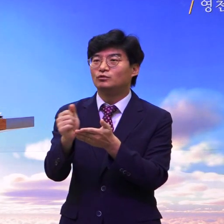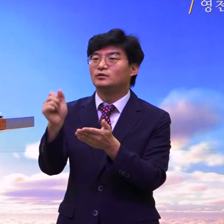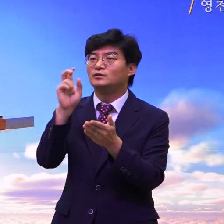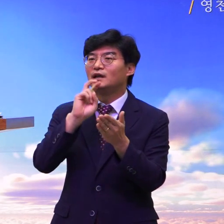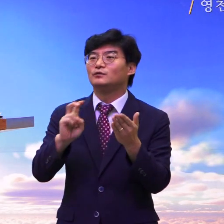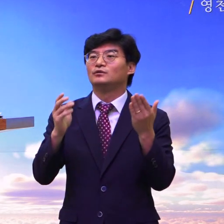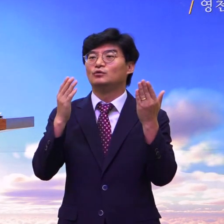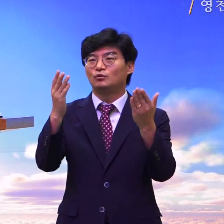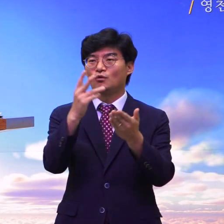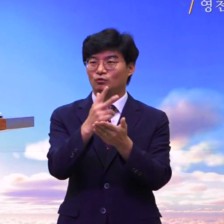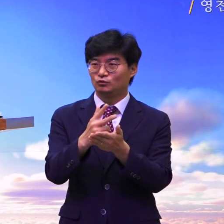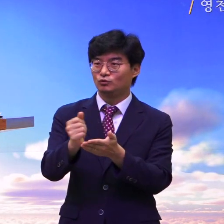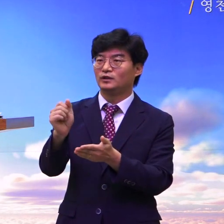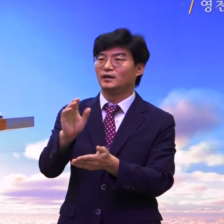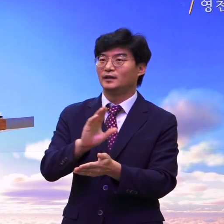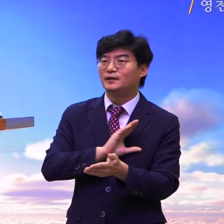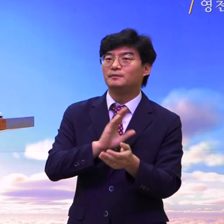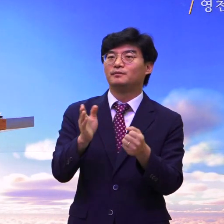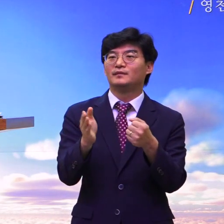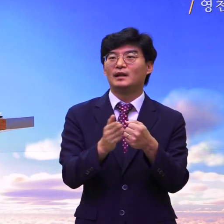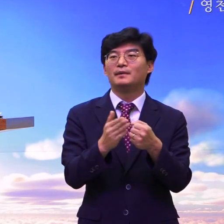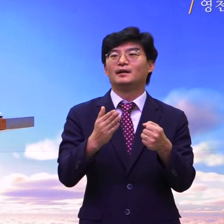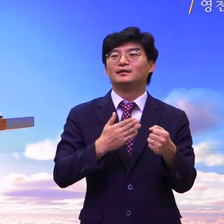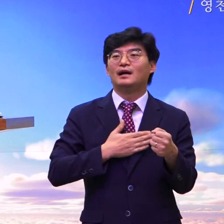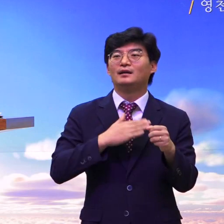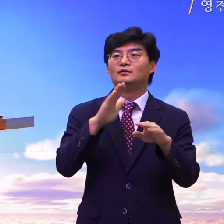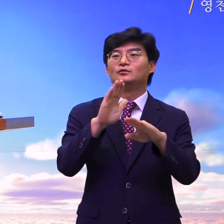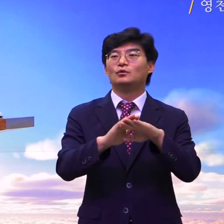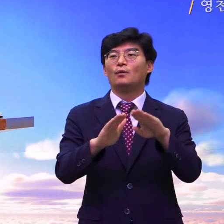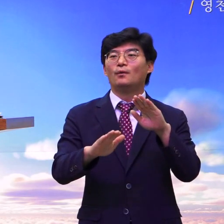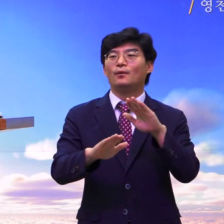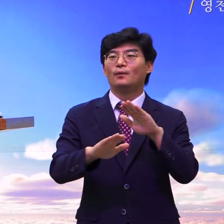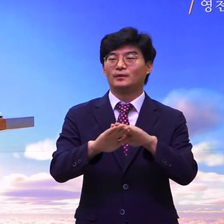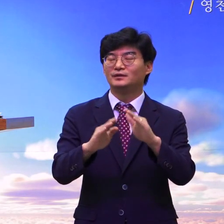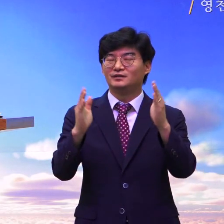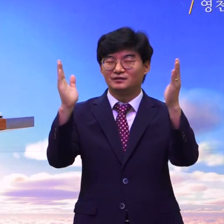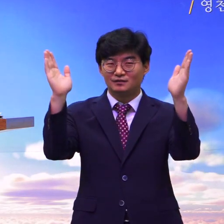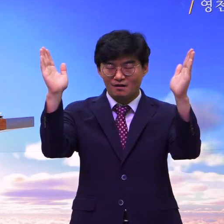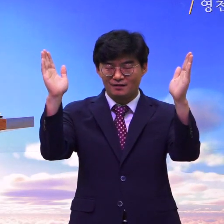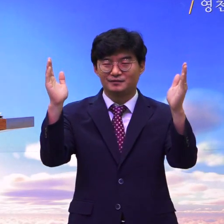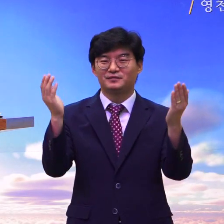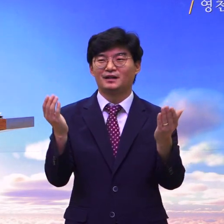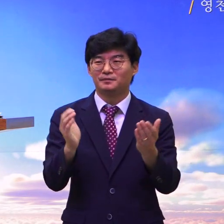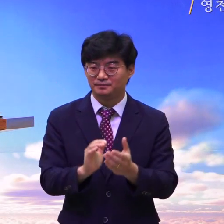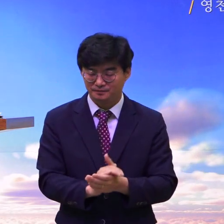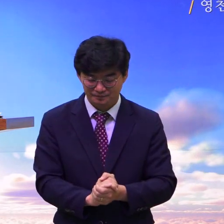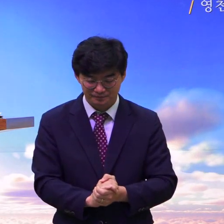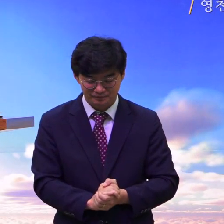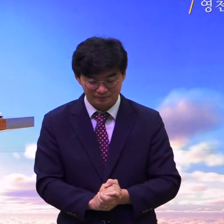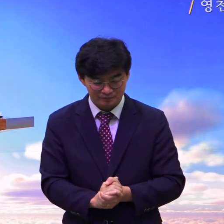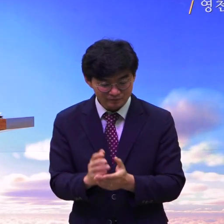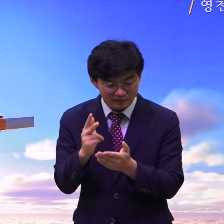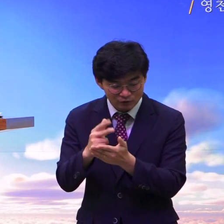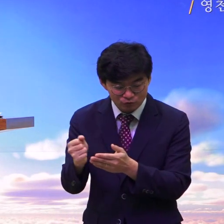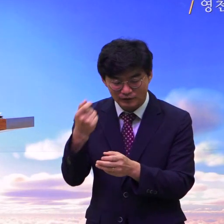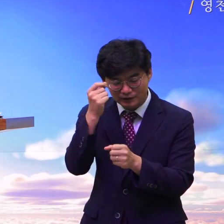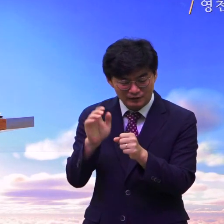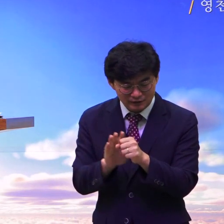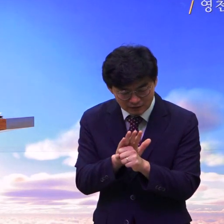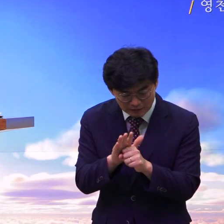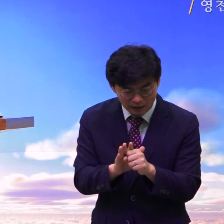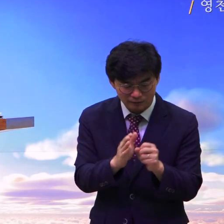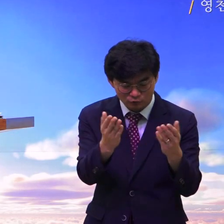성축하며 주의 이름으로 말미암아 나의 손을 들리이다. 아멘. 주의 인자하심이